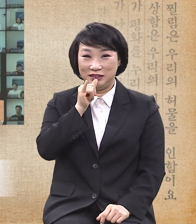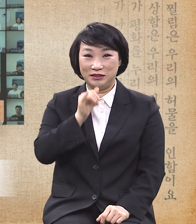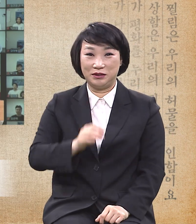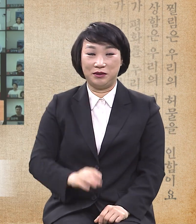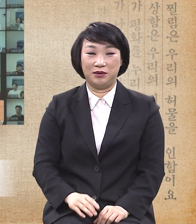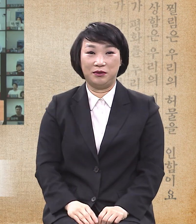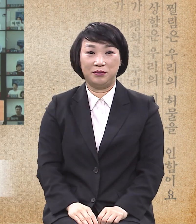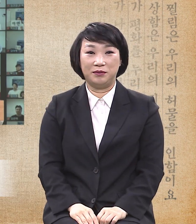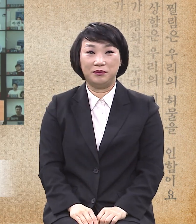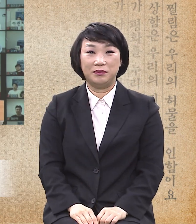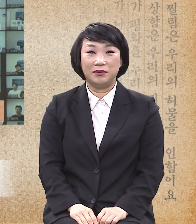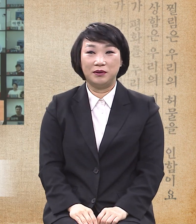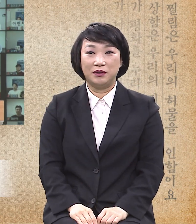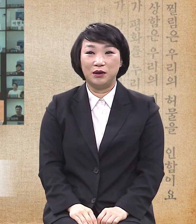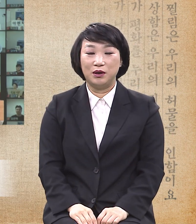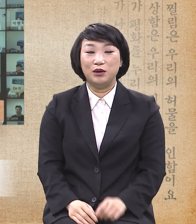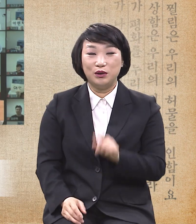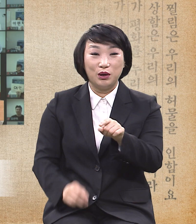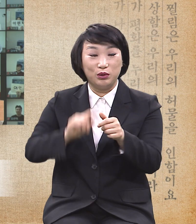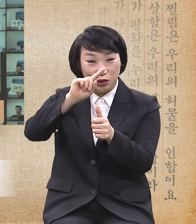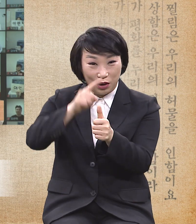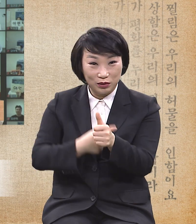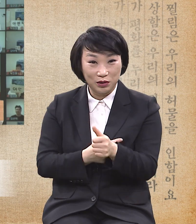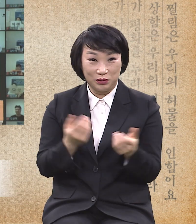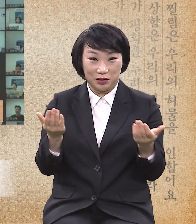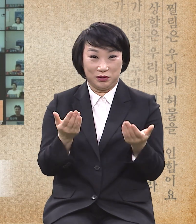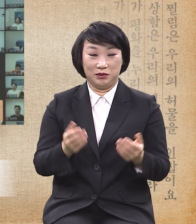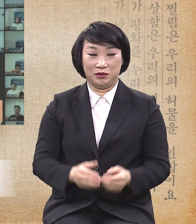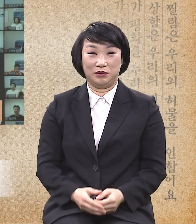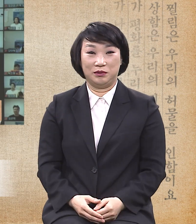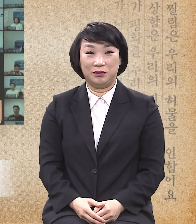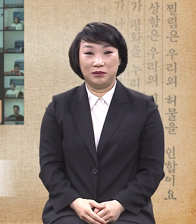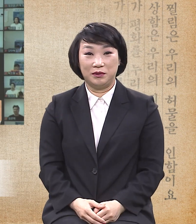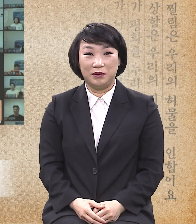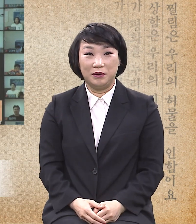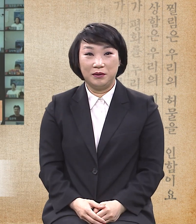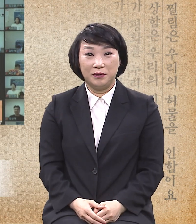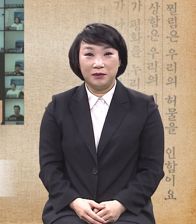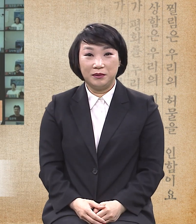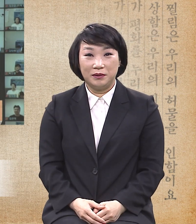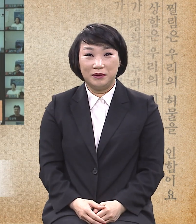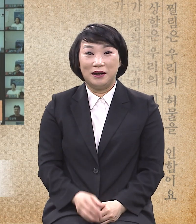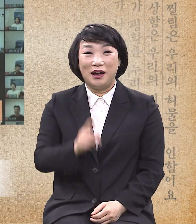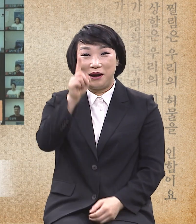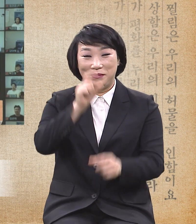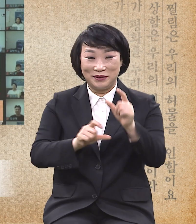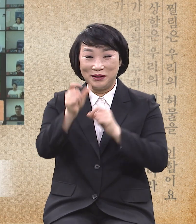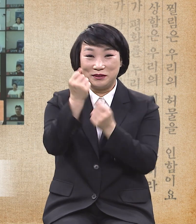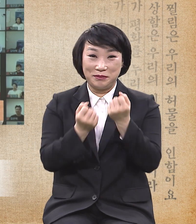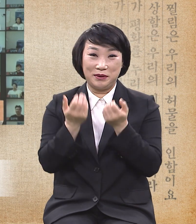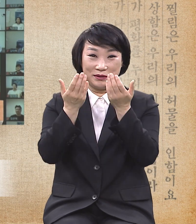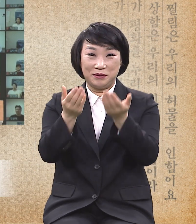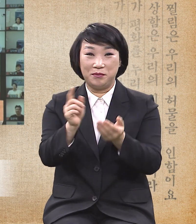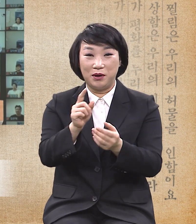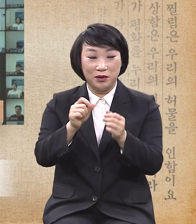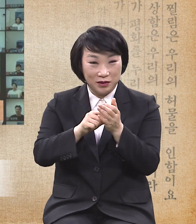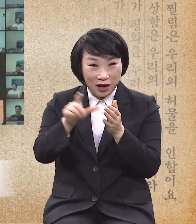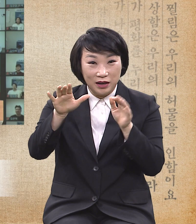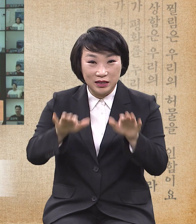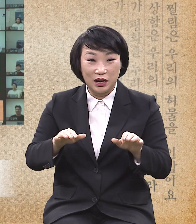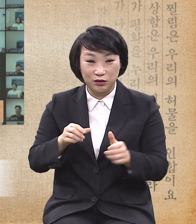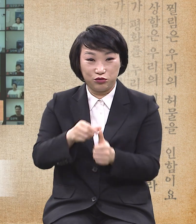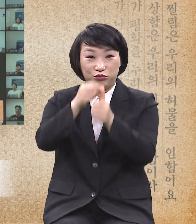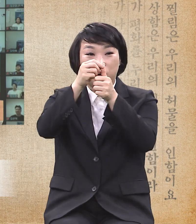말입니다. 네. 너무 당연한 거예요. 너무 당연한 거. 다시 말해서 구원받은